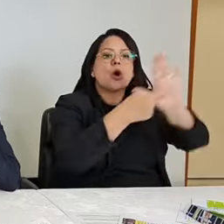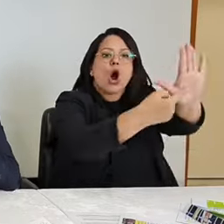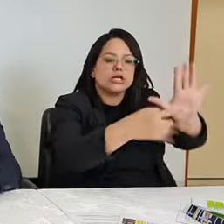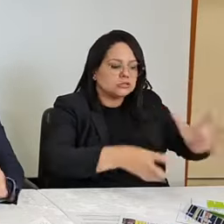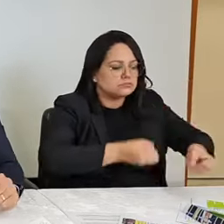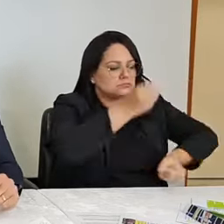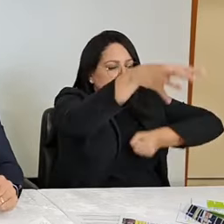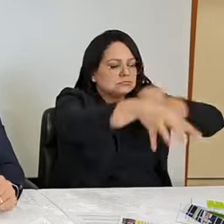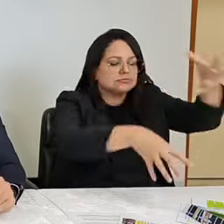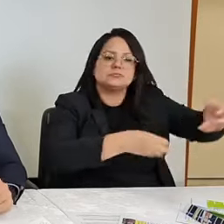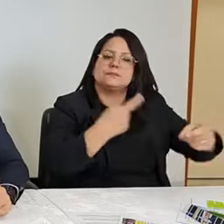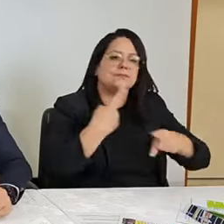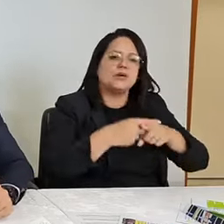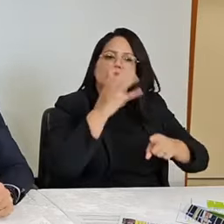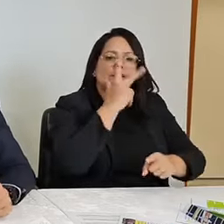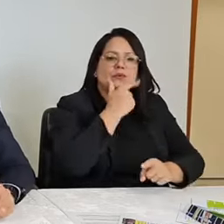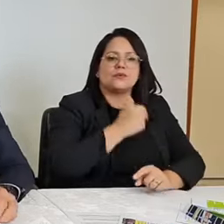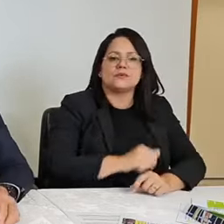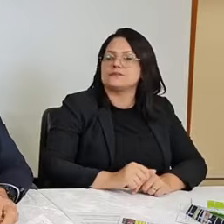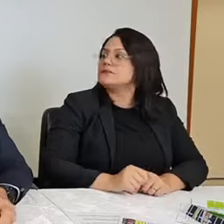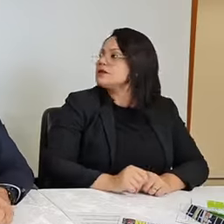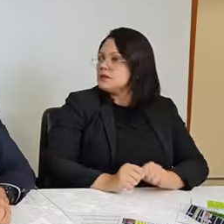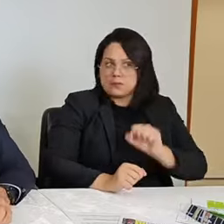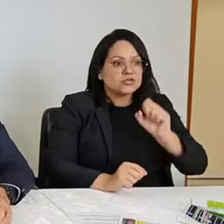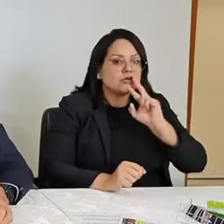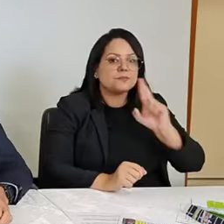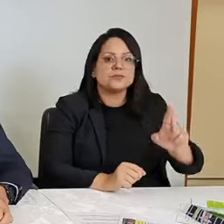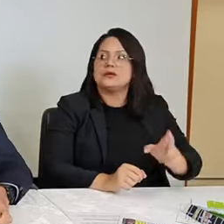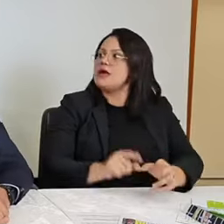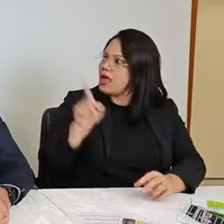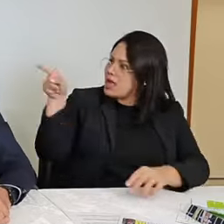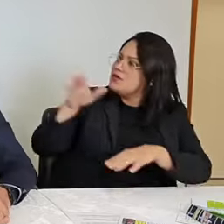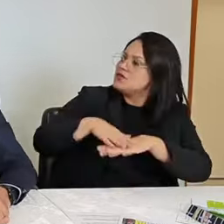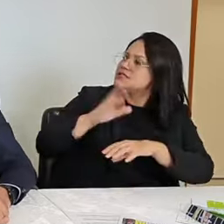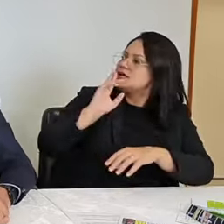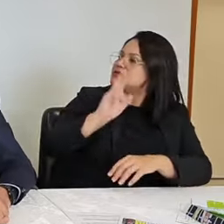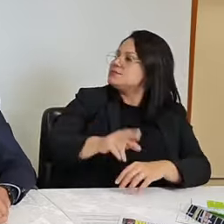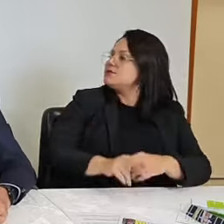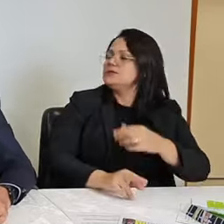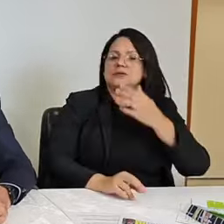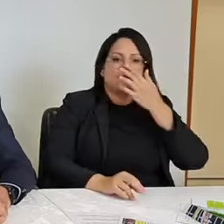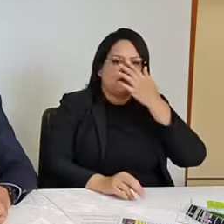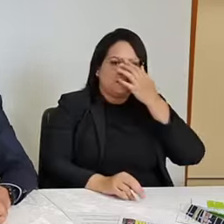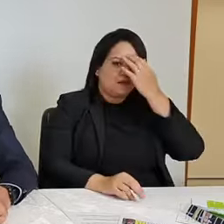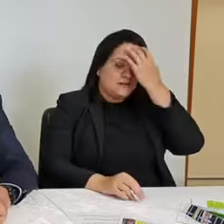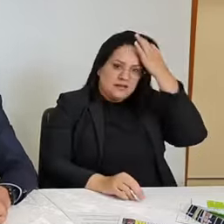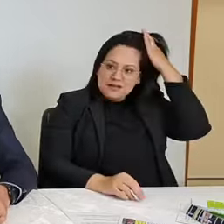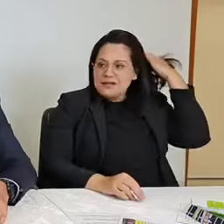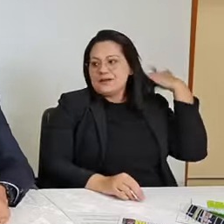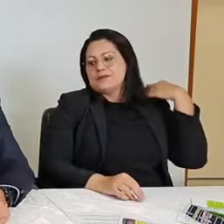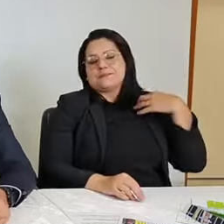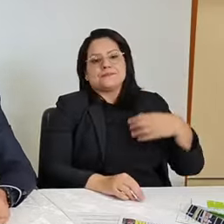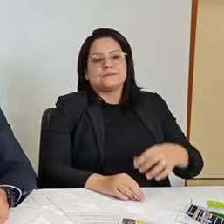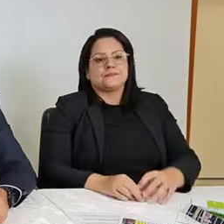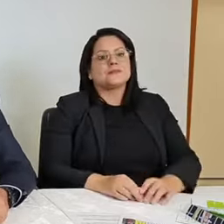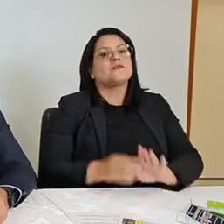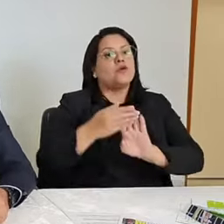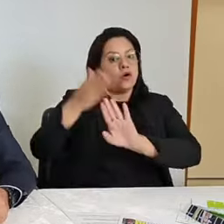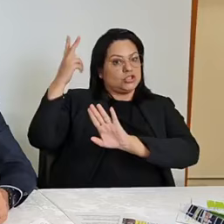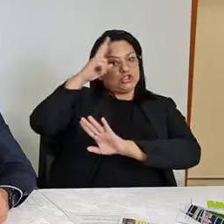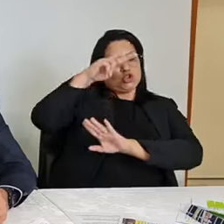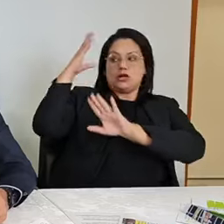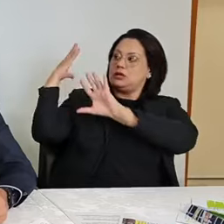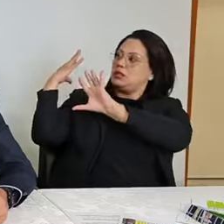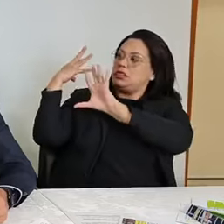obrigado. Posso responder, presidente? Você que vai responder. Vamos lá. Chama o Cid aí, pô. Vamos contar a história desde lá de trás.